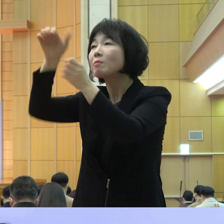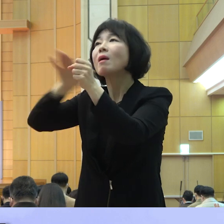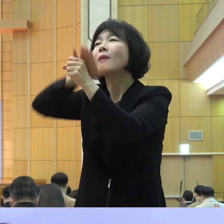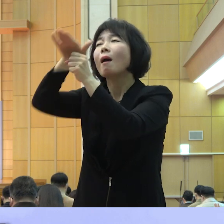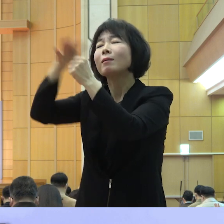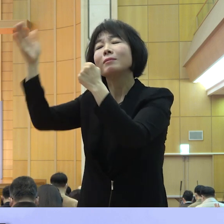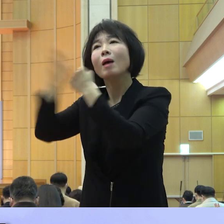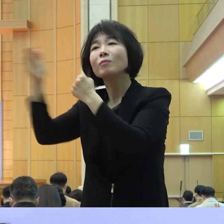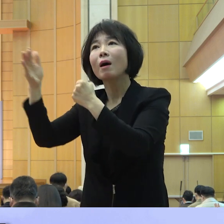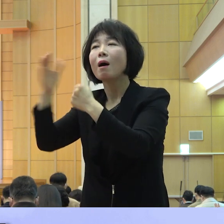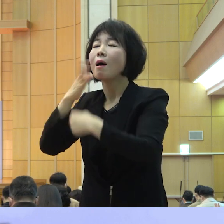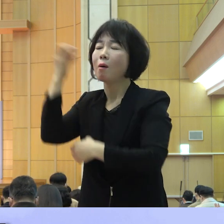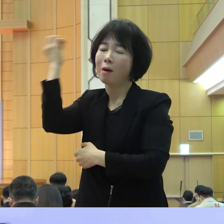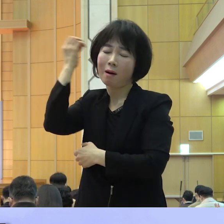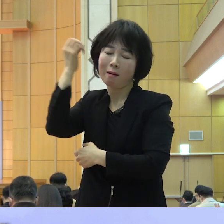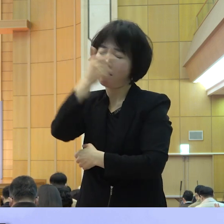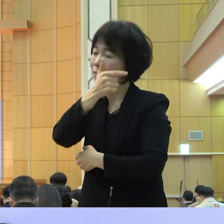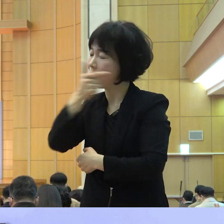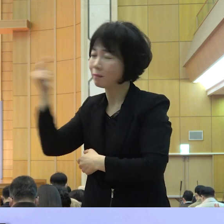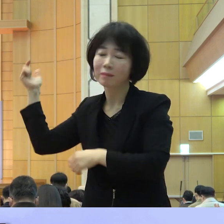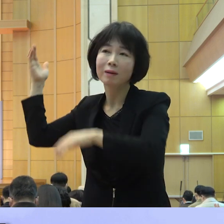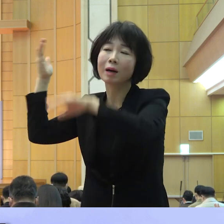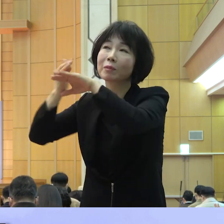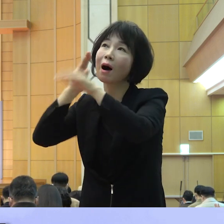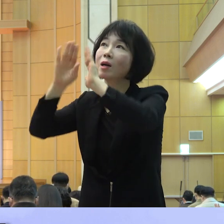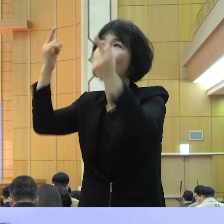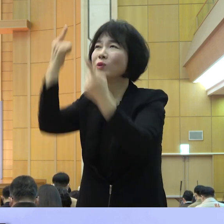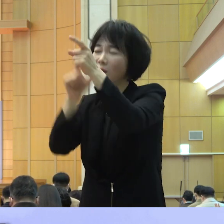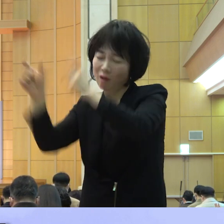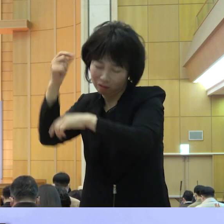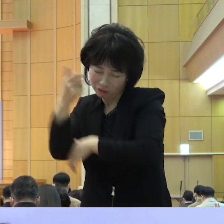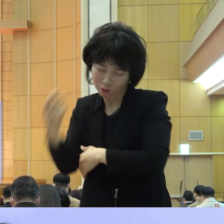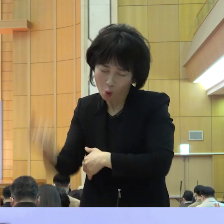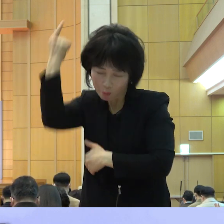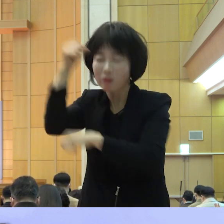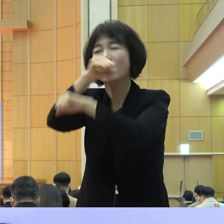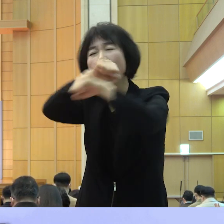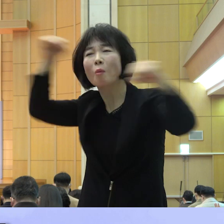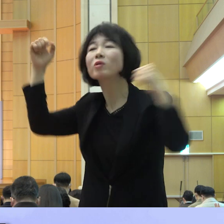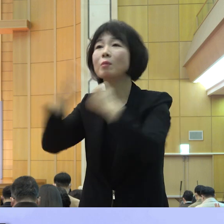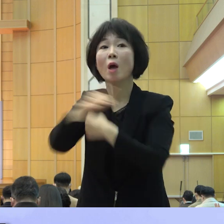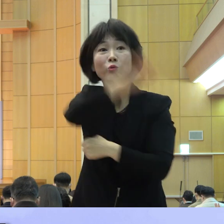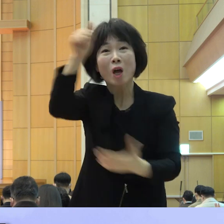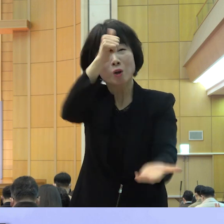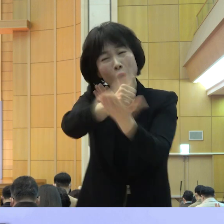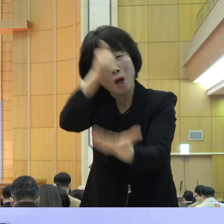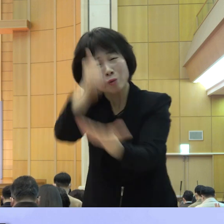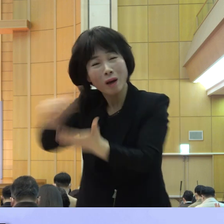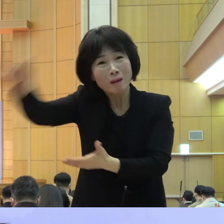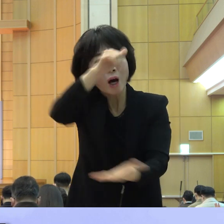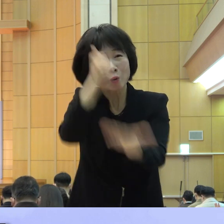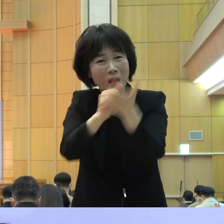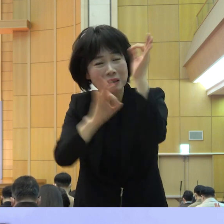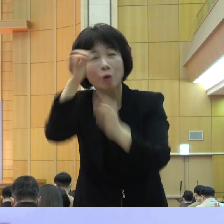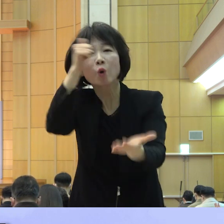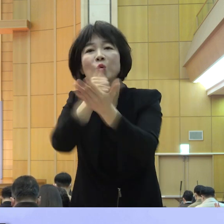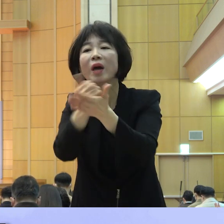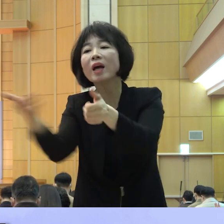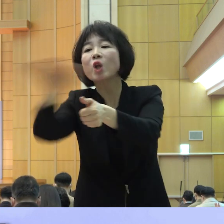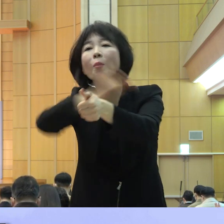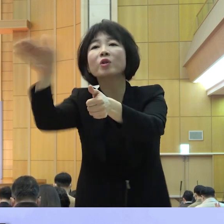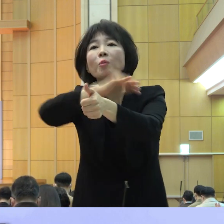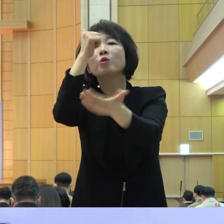사랑은 측량할 수 없을 정도로 하늘보다 높고 넓어서 우리의 모든 죄와 허물을